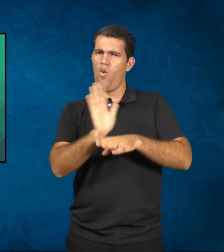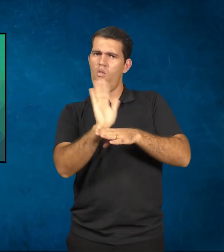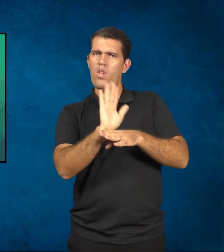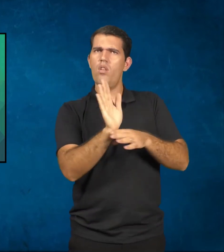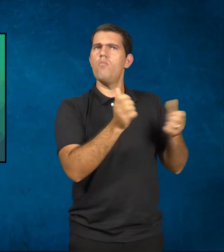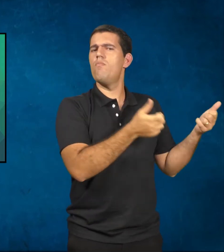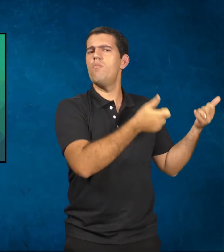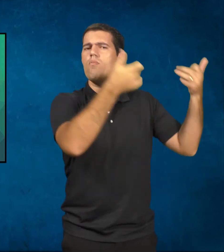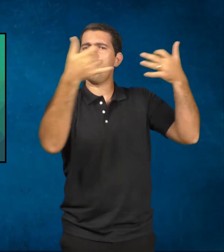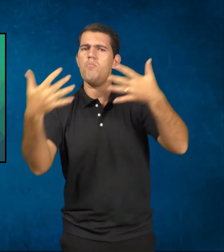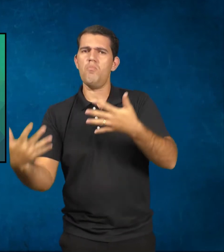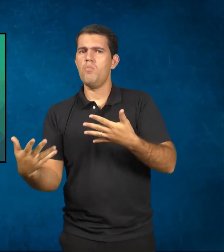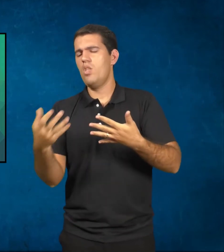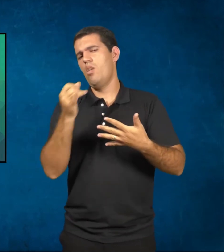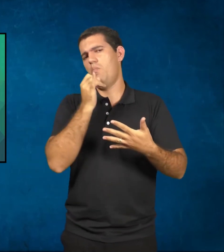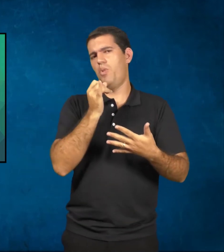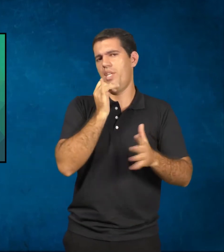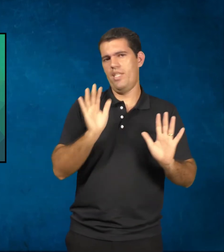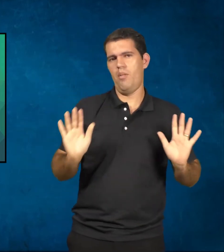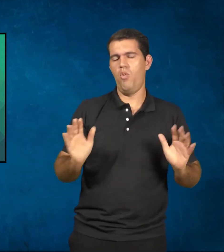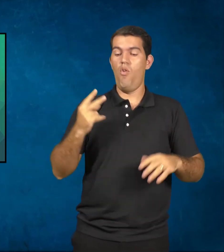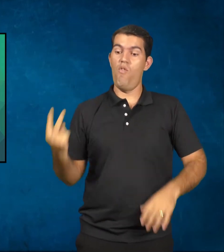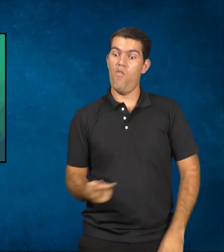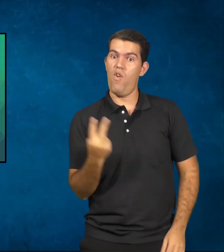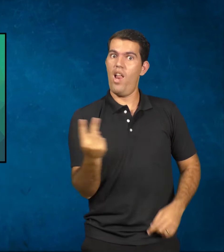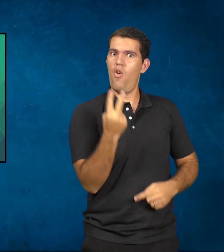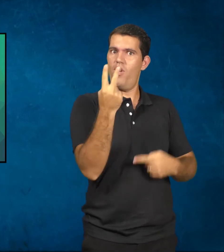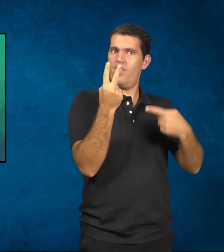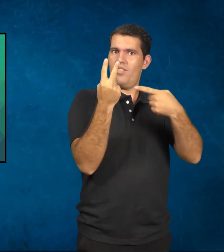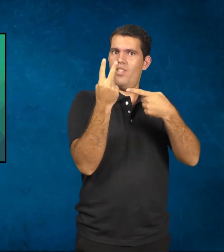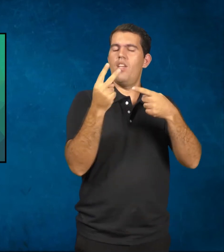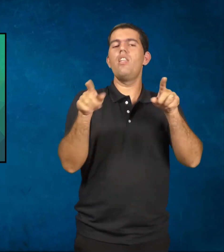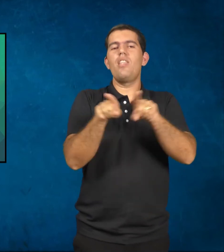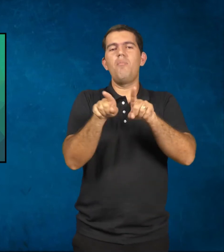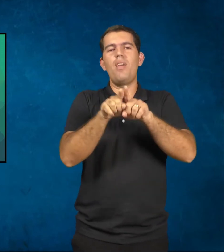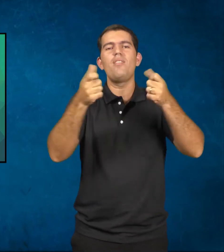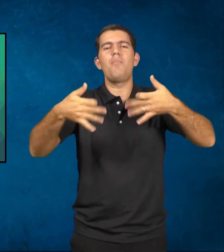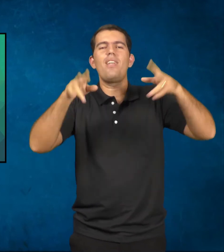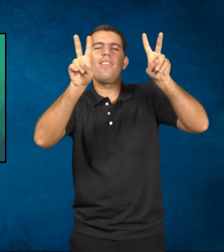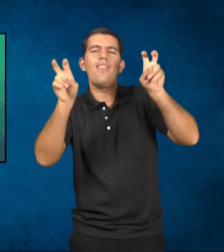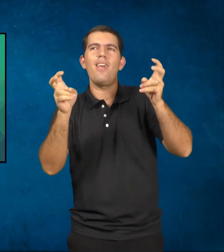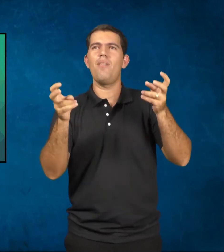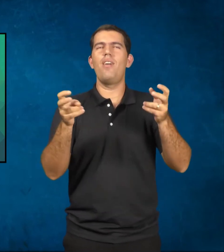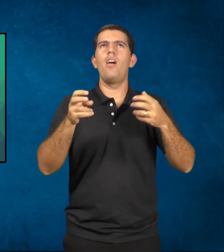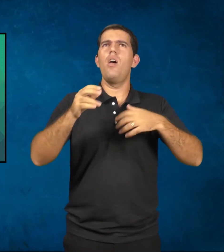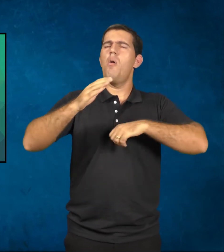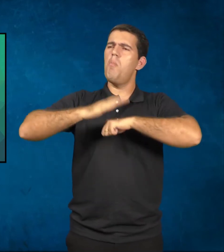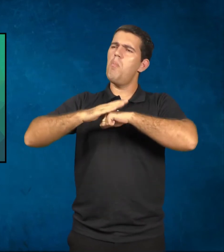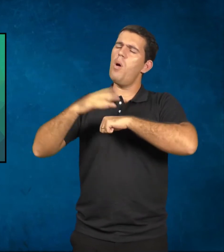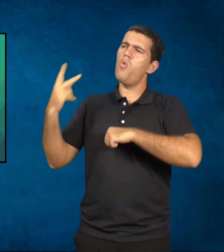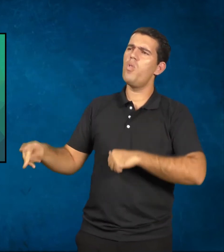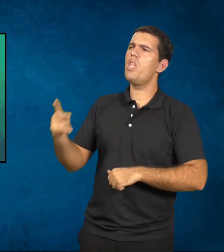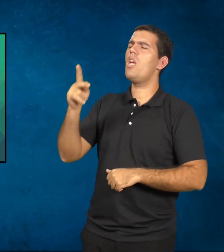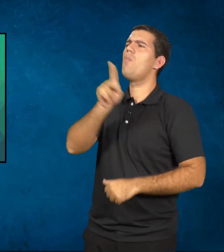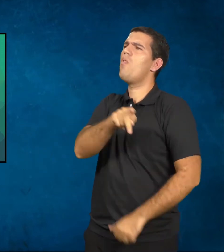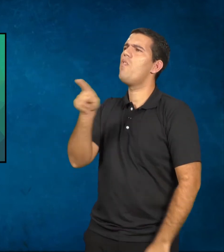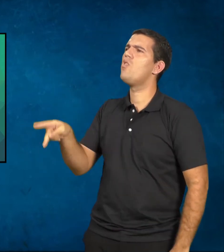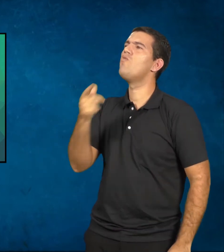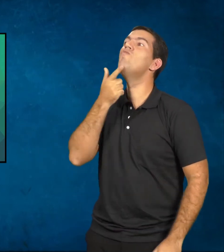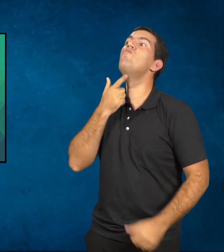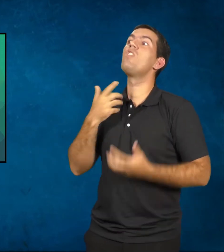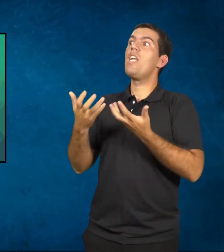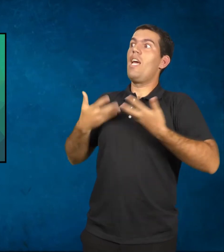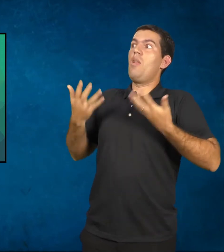ela trata, por exemplo, sobre valores e aborda tópicos como: seria a motivação do professor uma questão